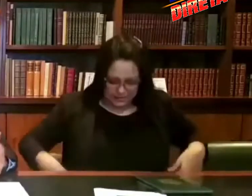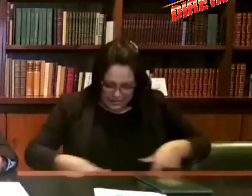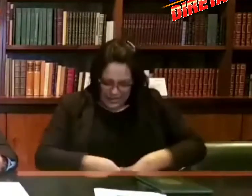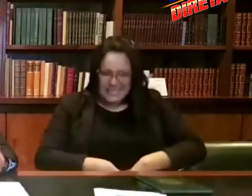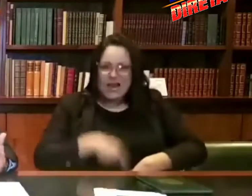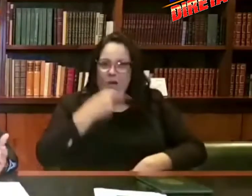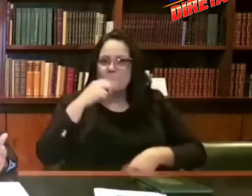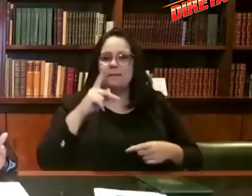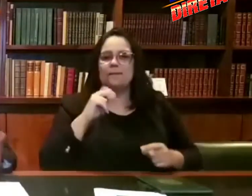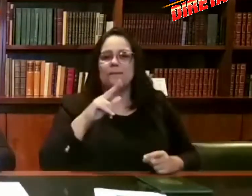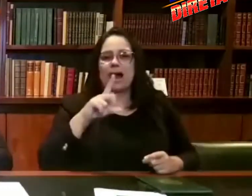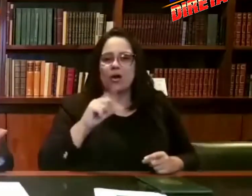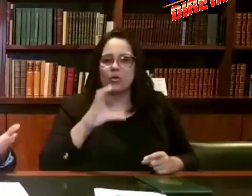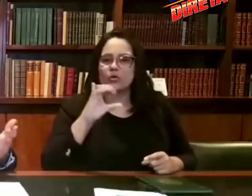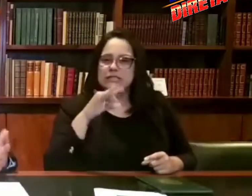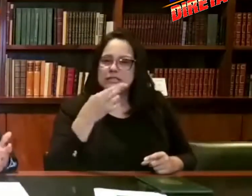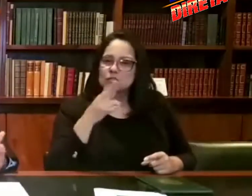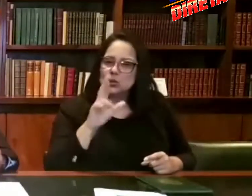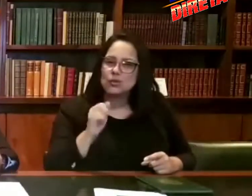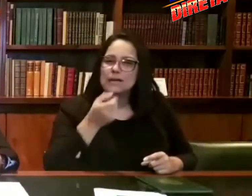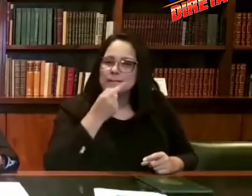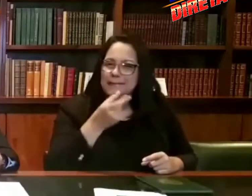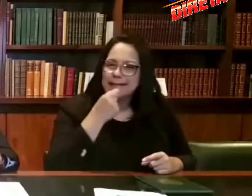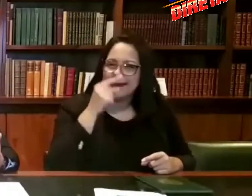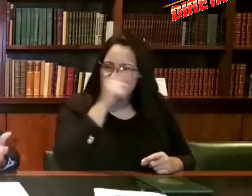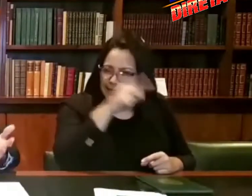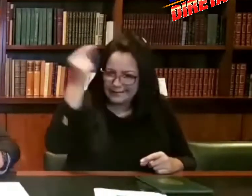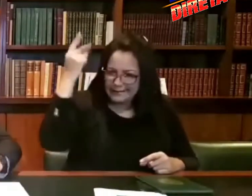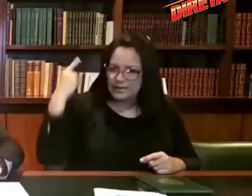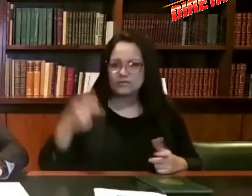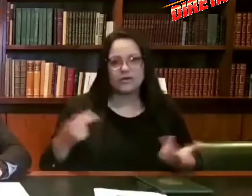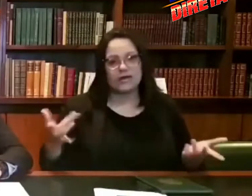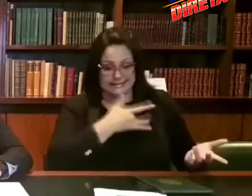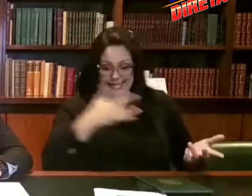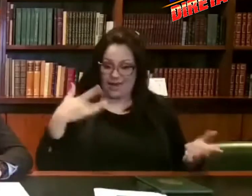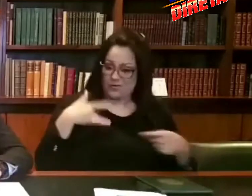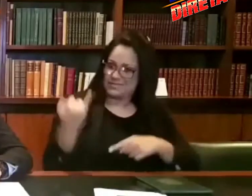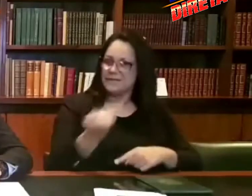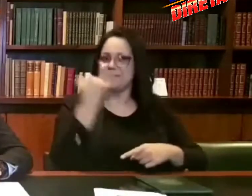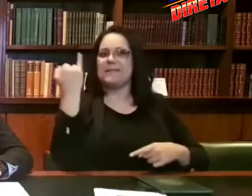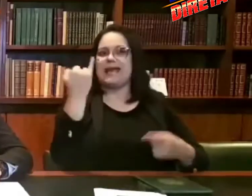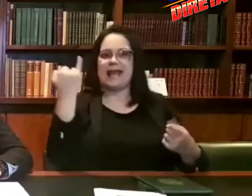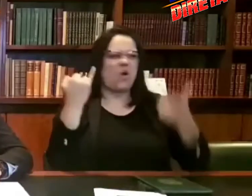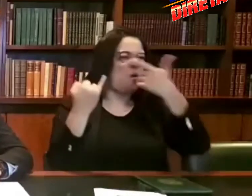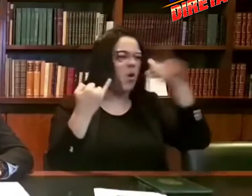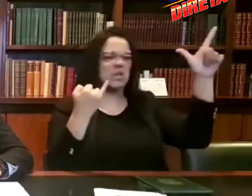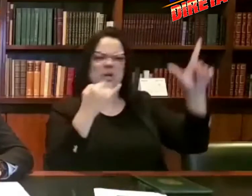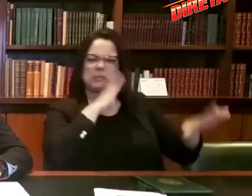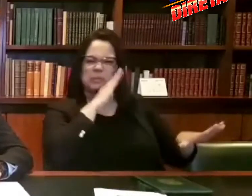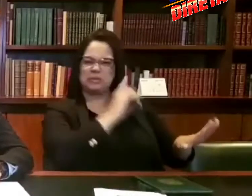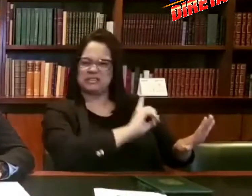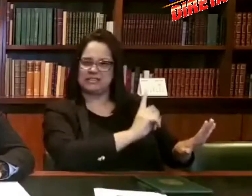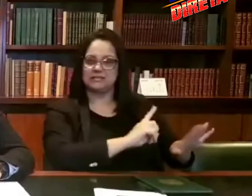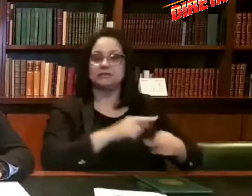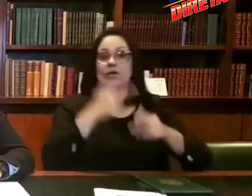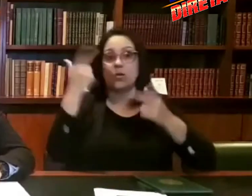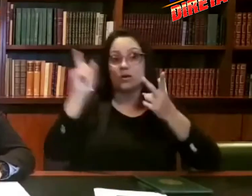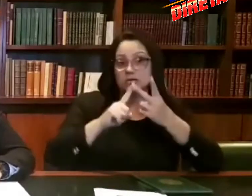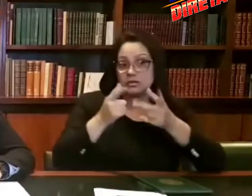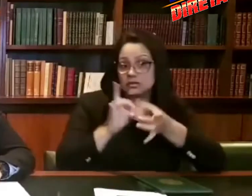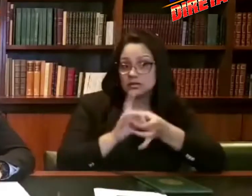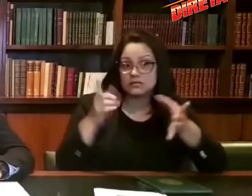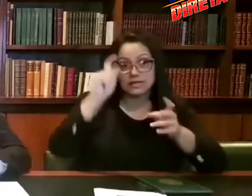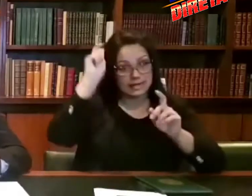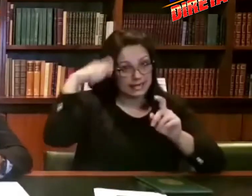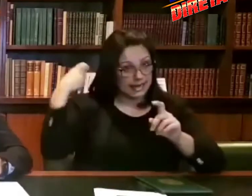que interessa, o resto não tem pressa. Uma pessoa sem saúde não tem uma vida saudável. E também salão de beleza e cabeleireiro.